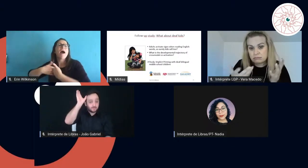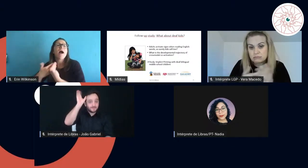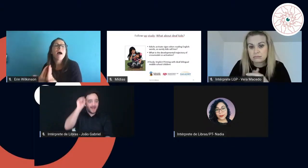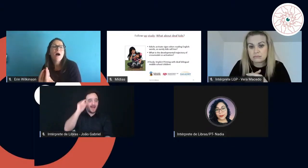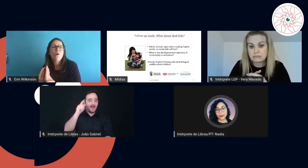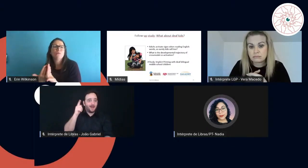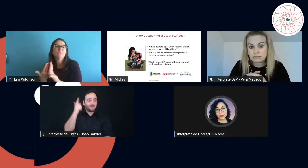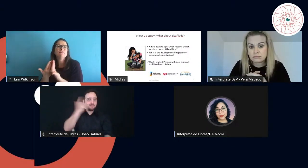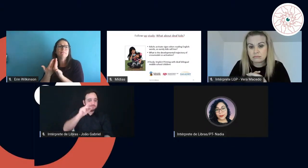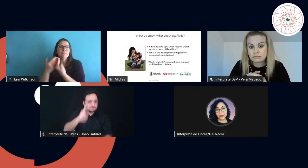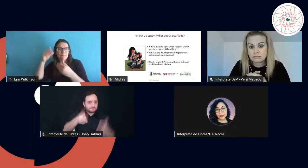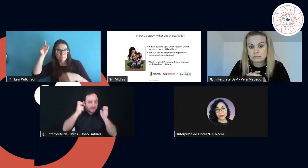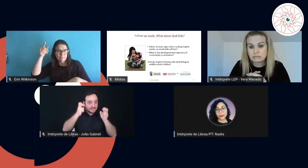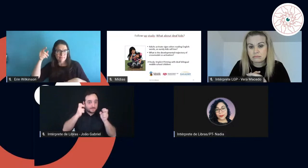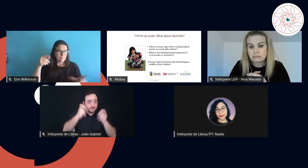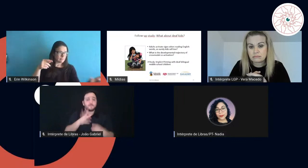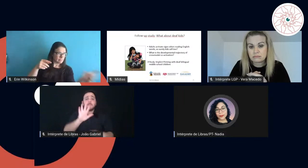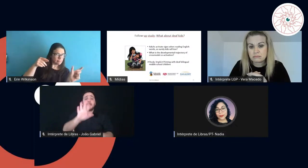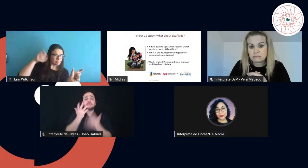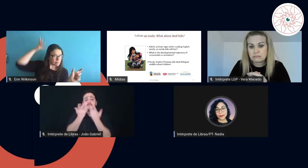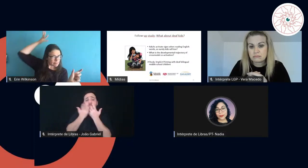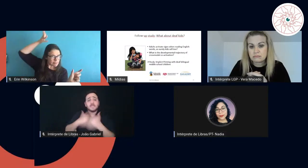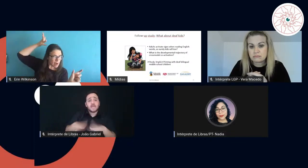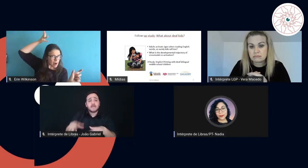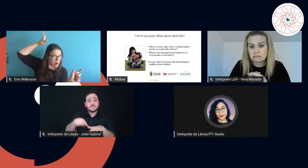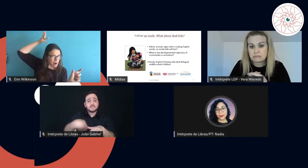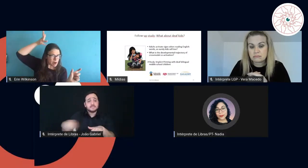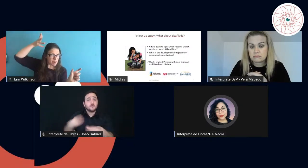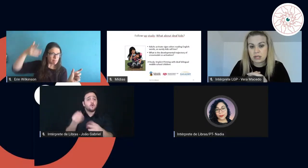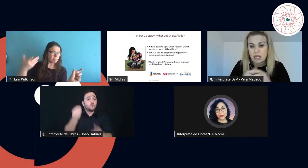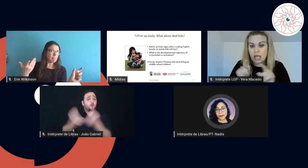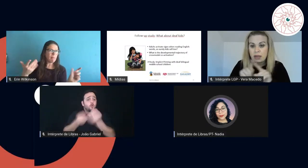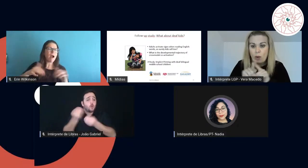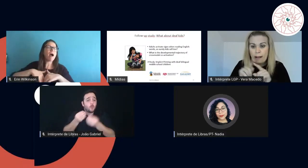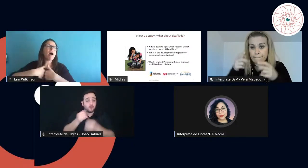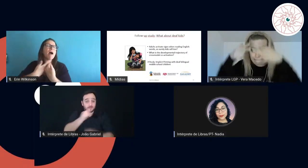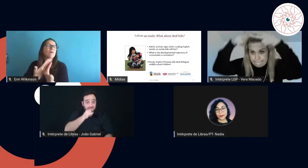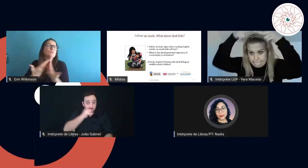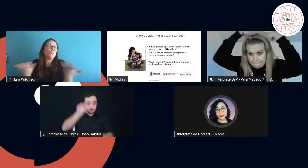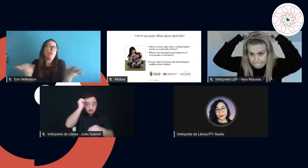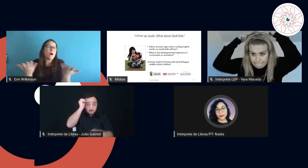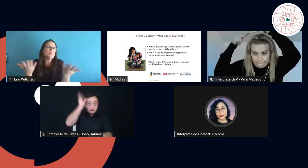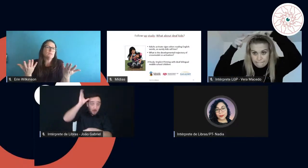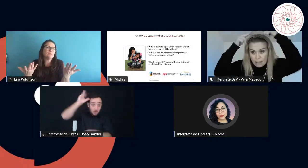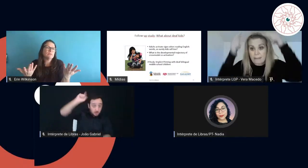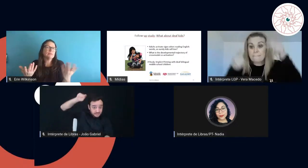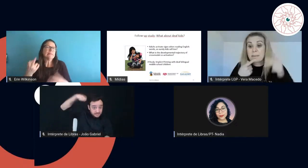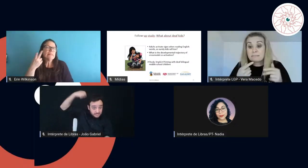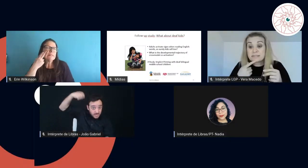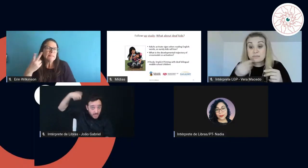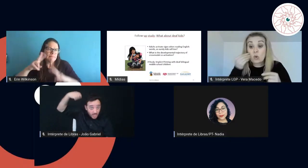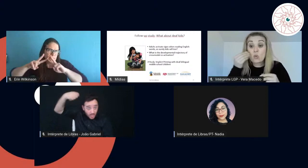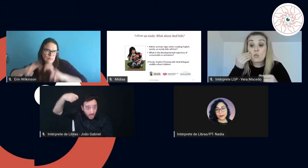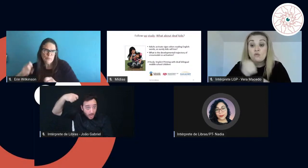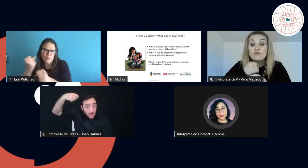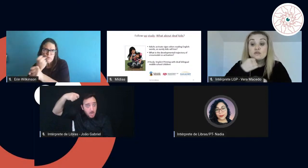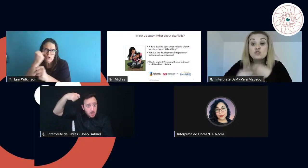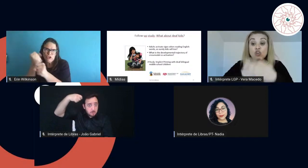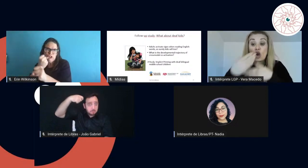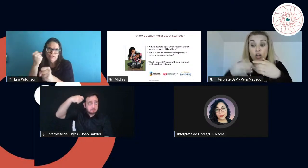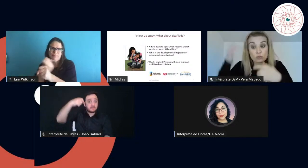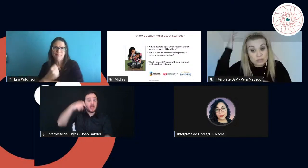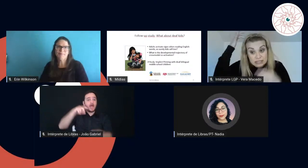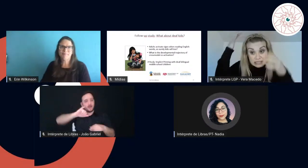exames, ah, umas uma tipos de ressonância para compreender como funciona